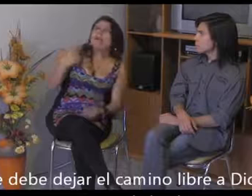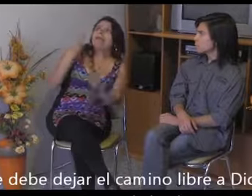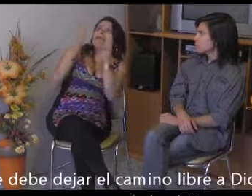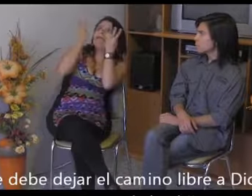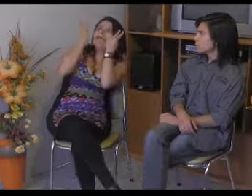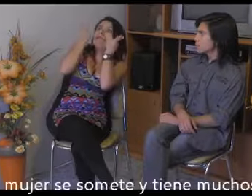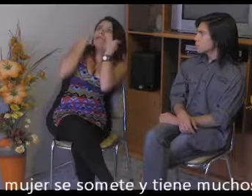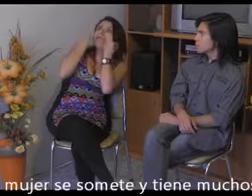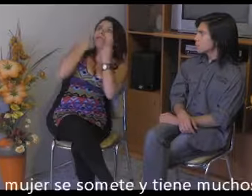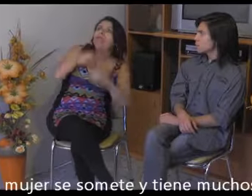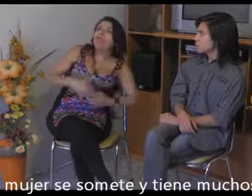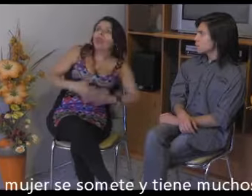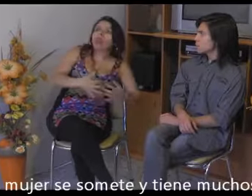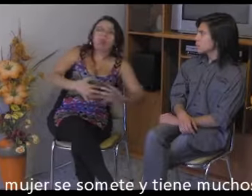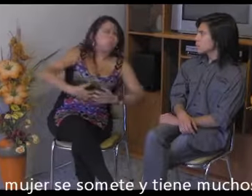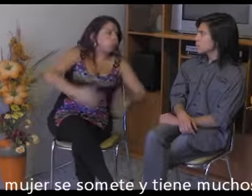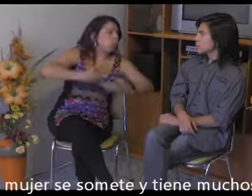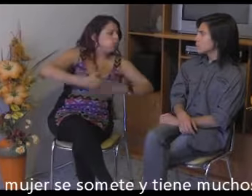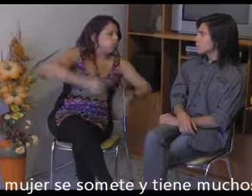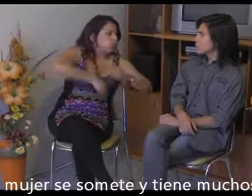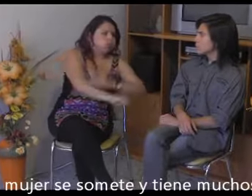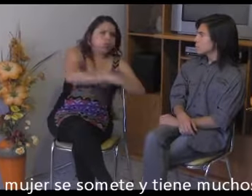No puedes controlar la...